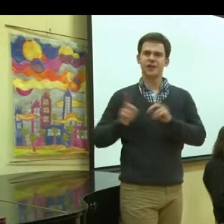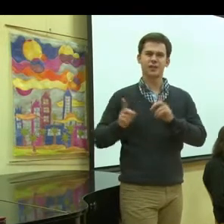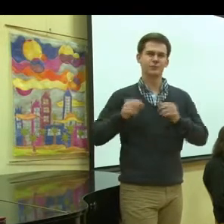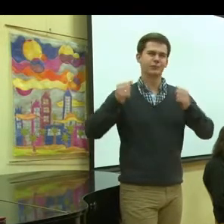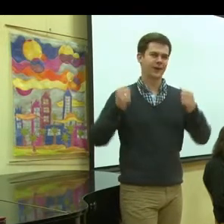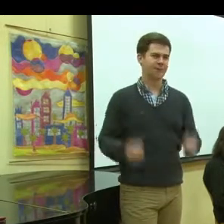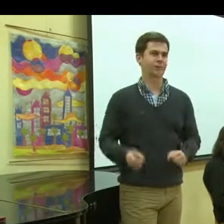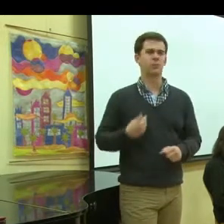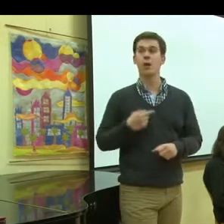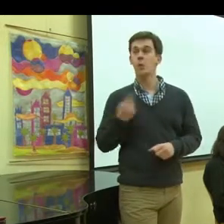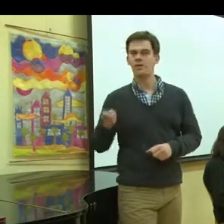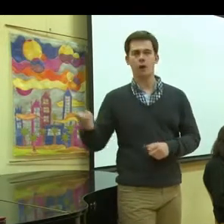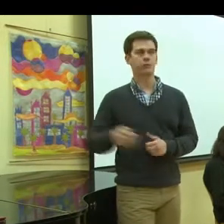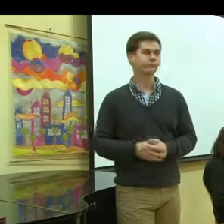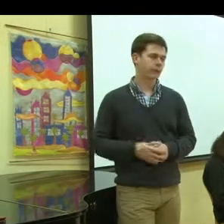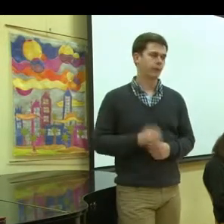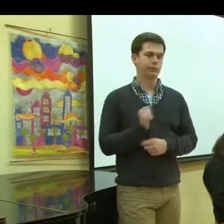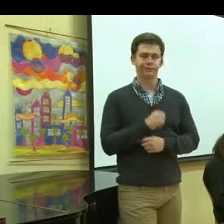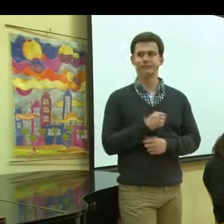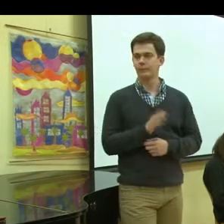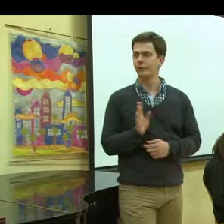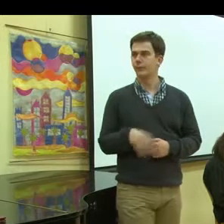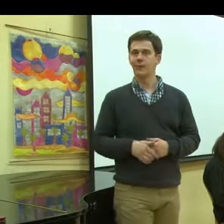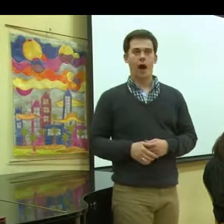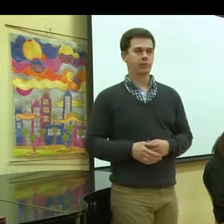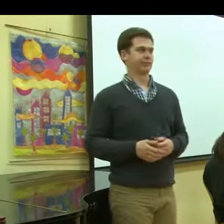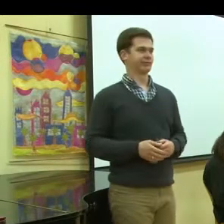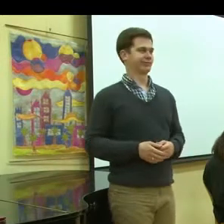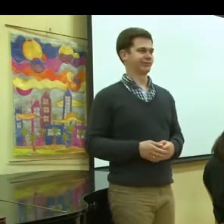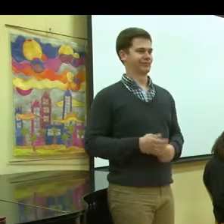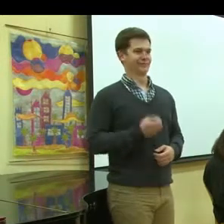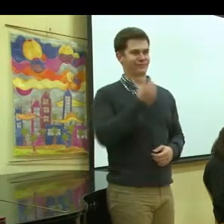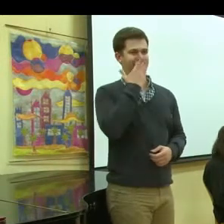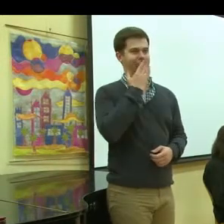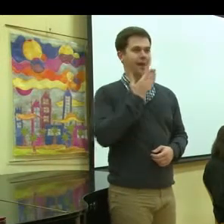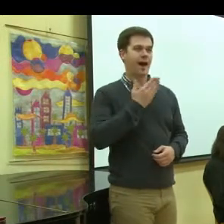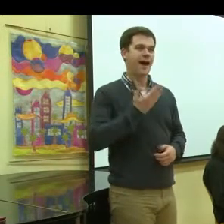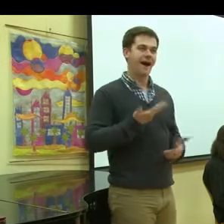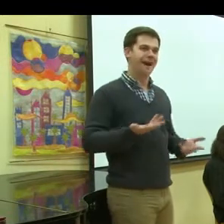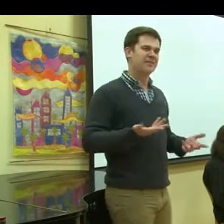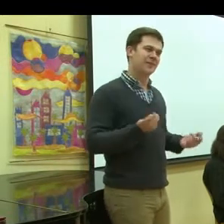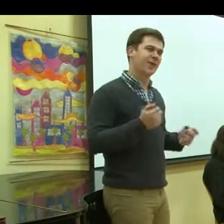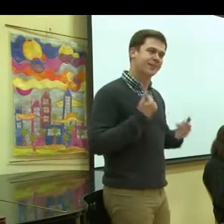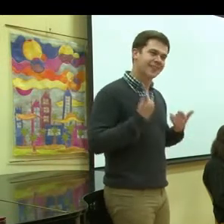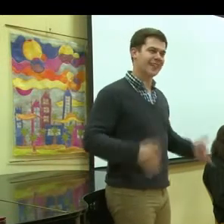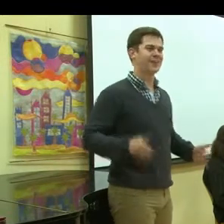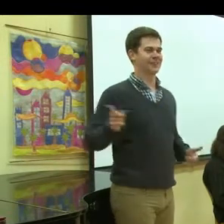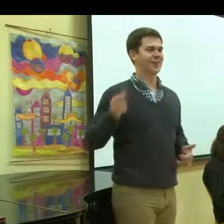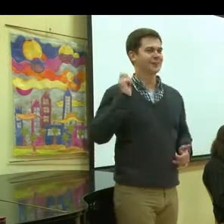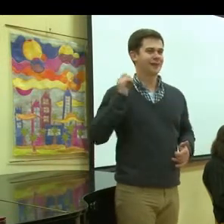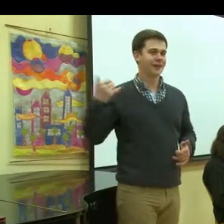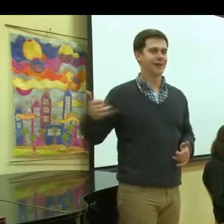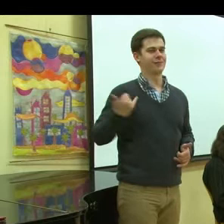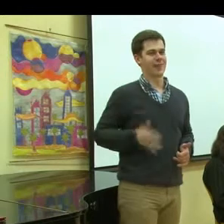jakby przeżywać. Pero creo que nosotros también hemos hecho muchas cosas juntos a partir del tango y nos ha dado